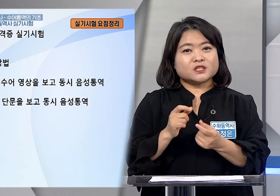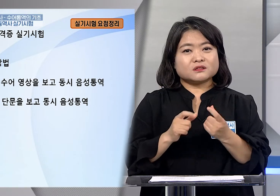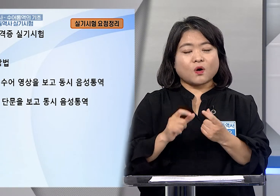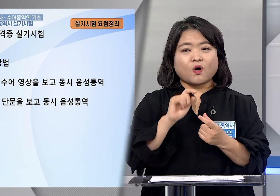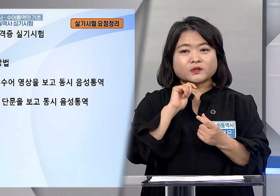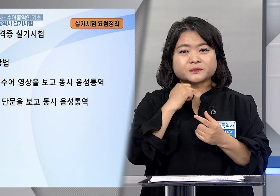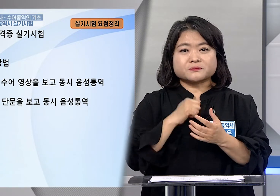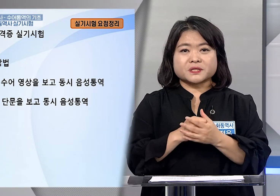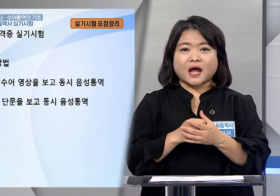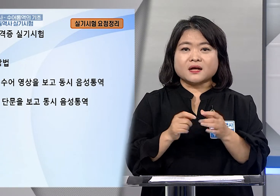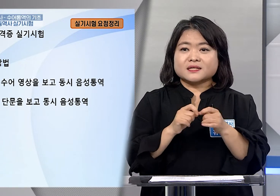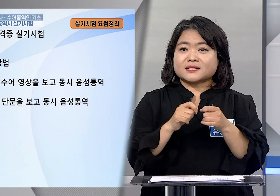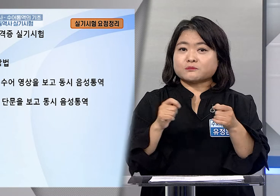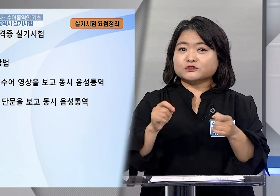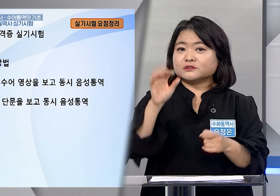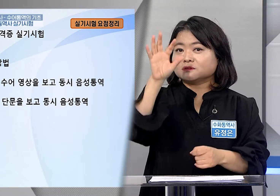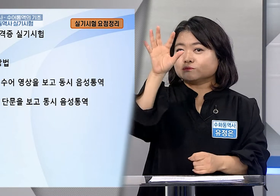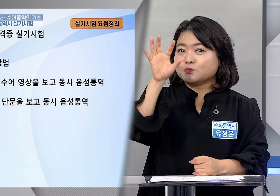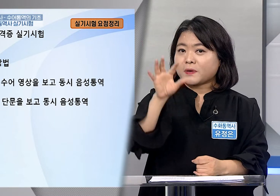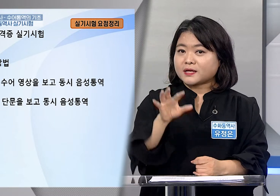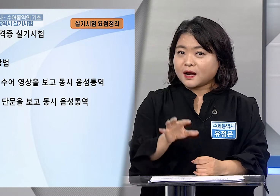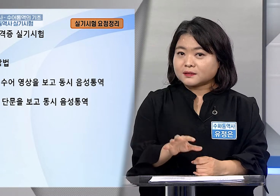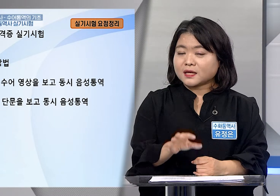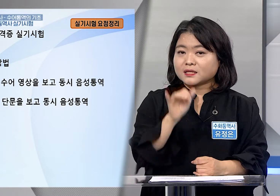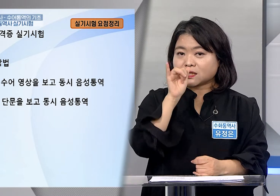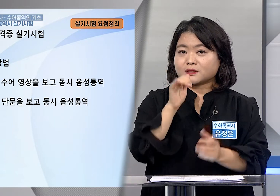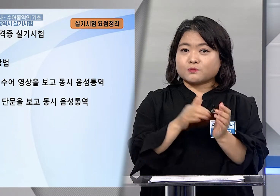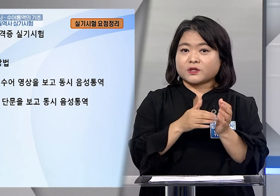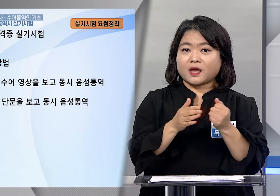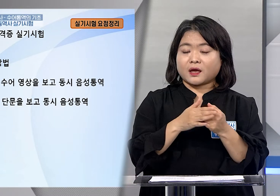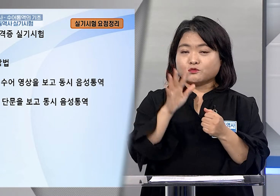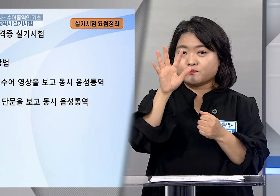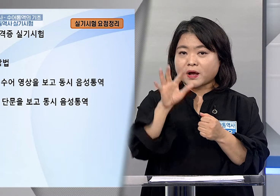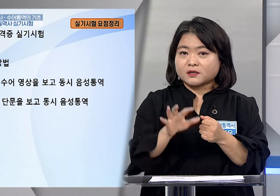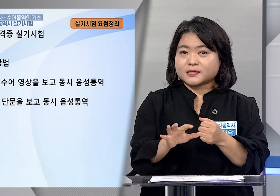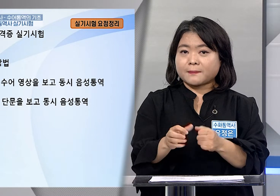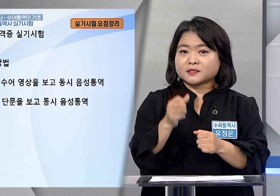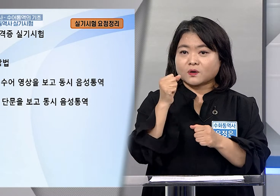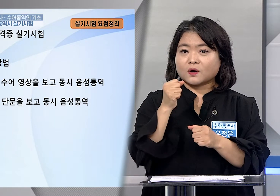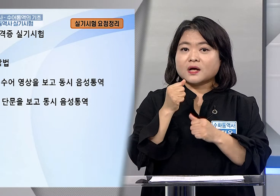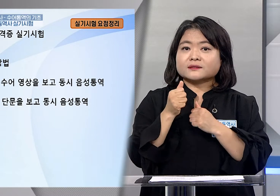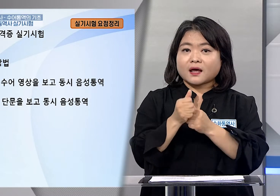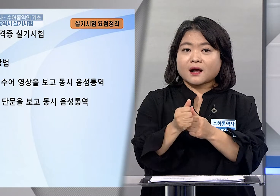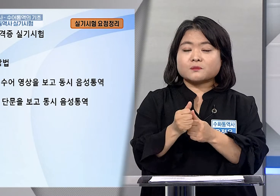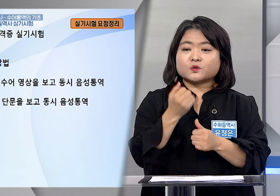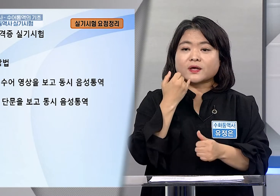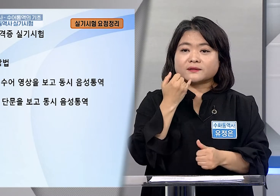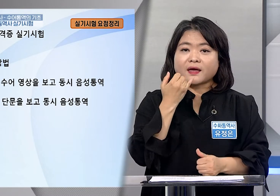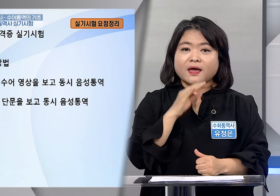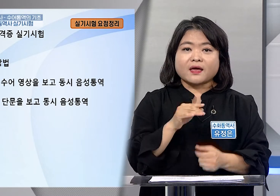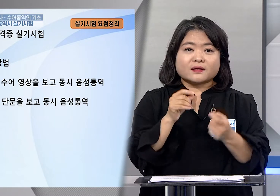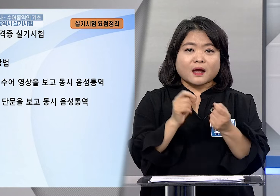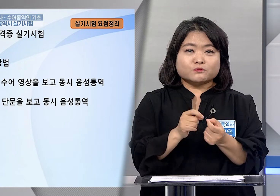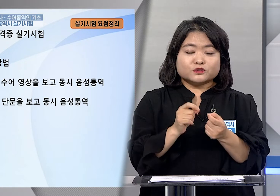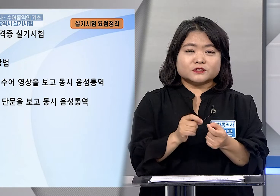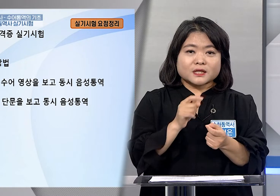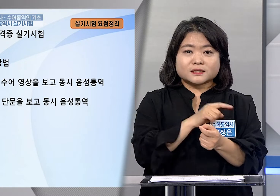더 어렵습니다. 장문은 문맥이라는 게 있기 때문에 문맥을 잡아서 따라가면 되는데 단문은 사실